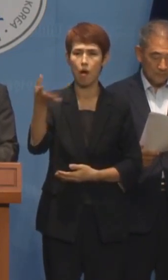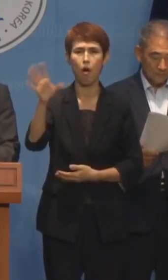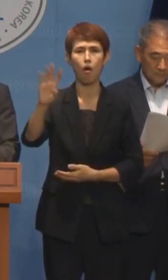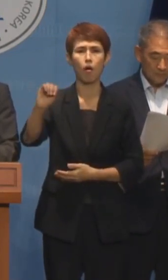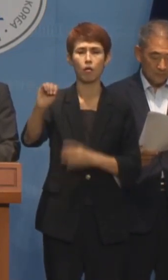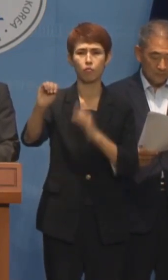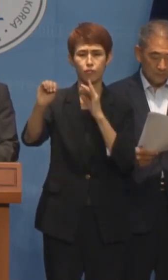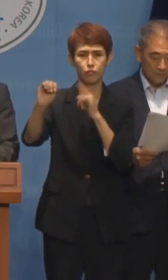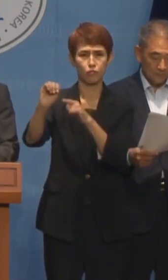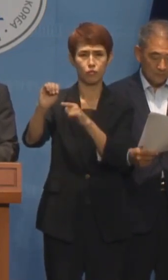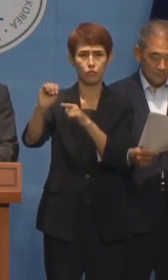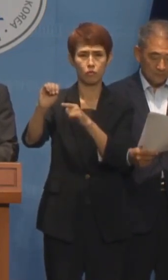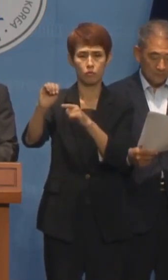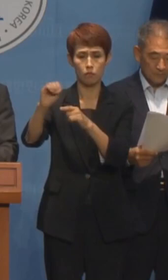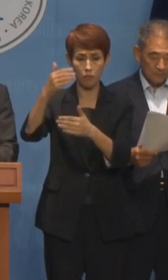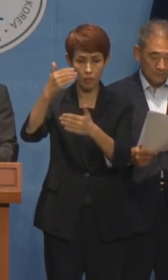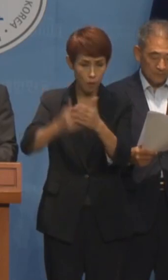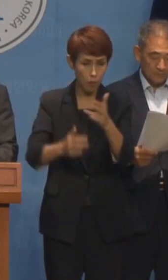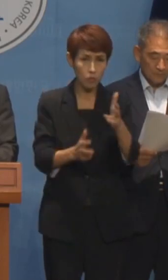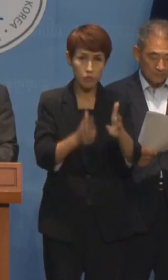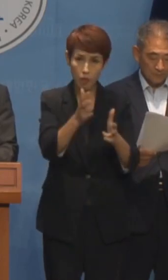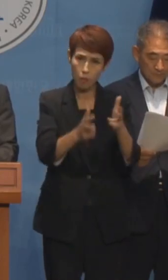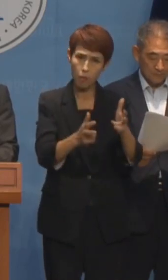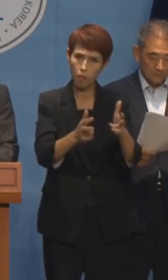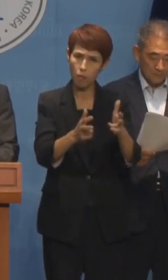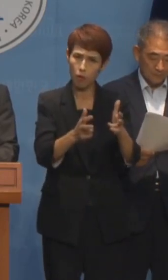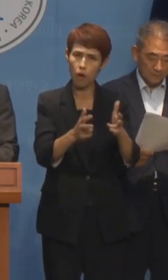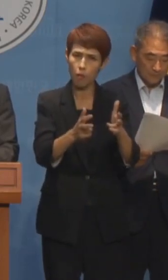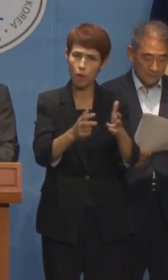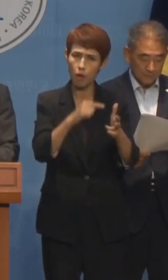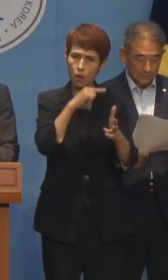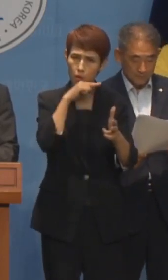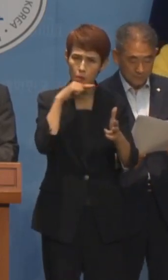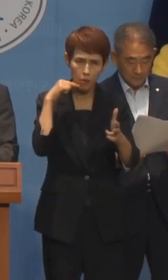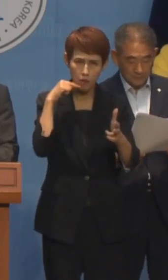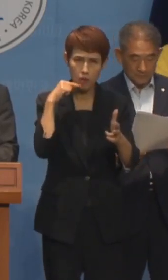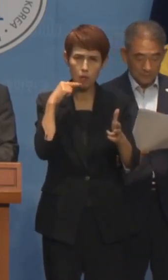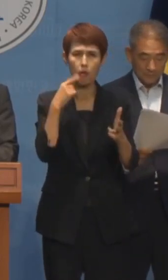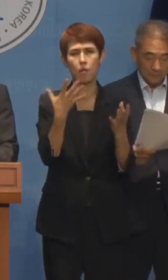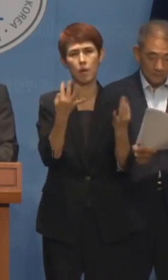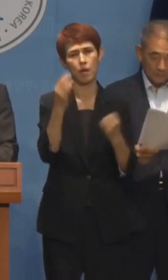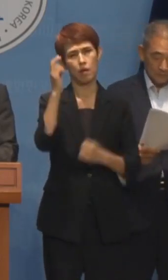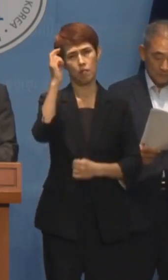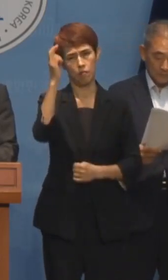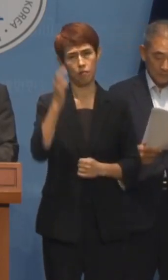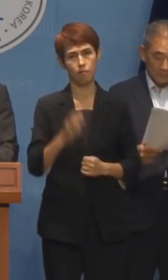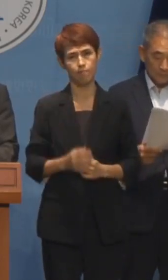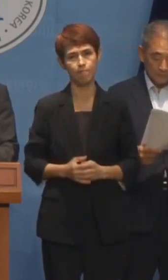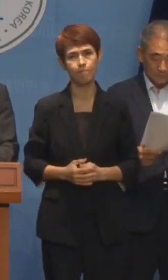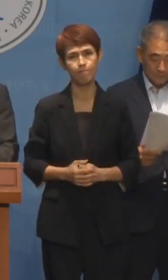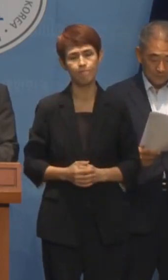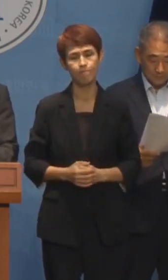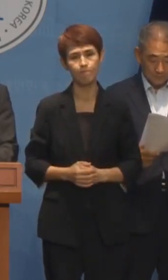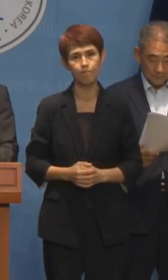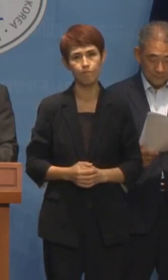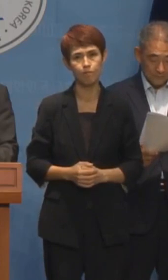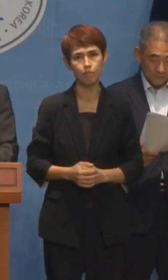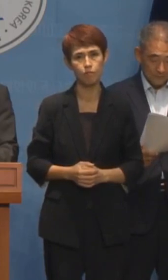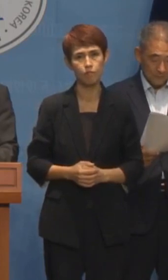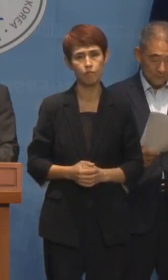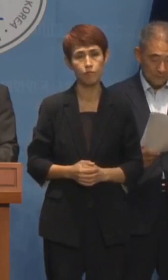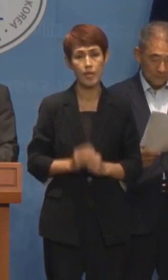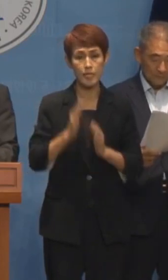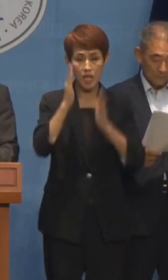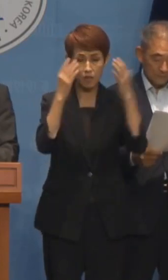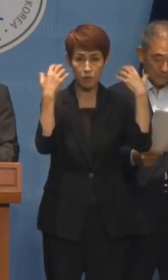그쳐 나머지 사업은 마이너스 예산이 많은 것임이 추정될 수 있다. 산림청